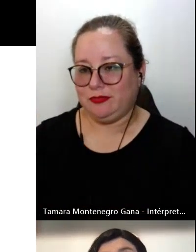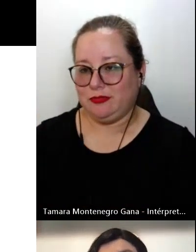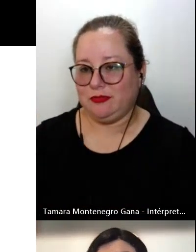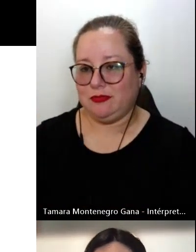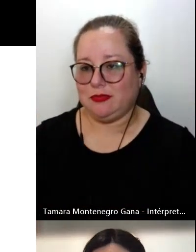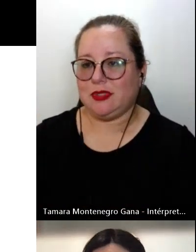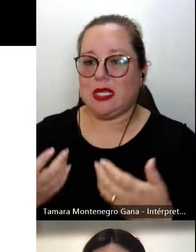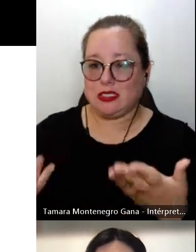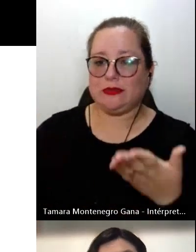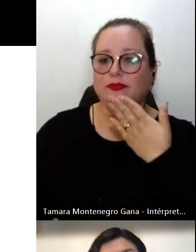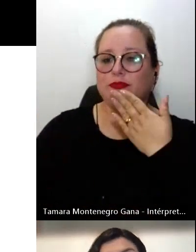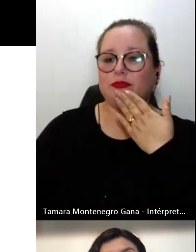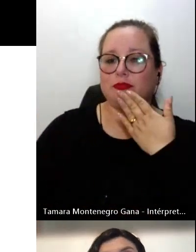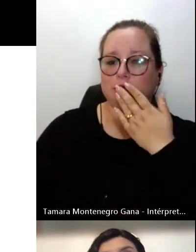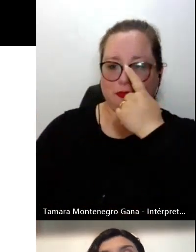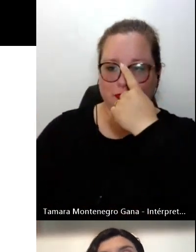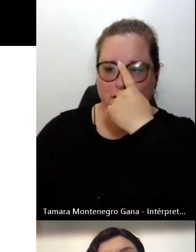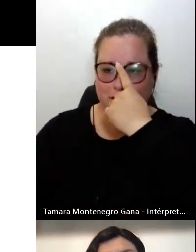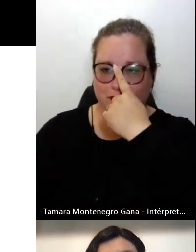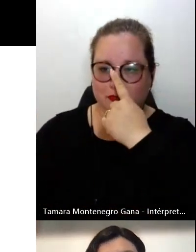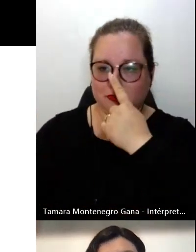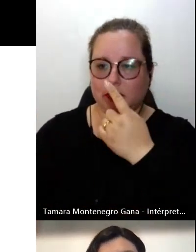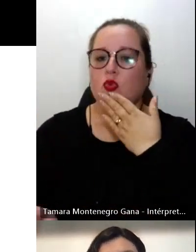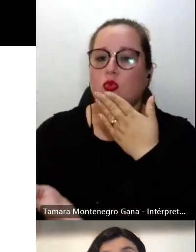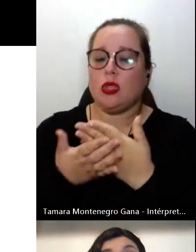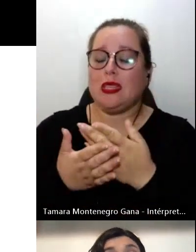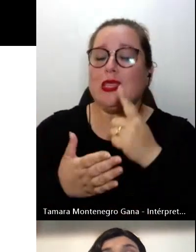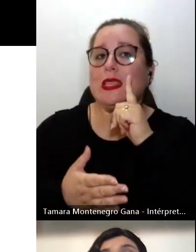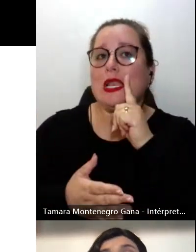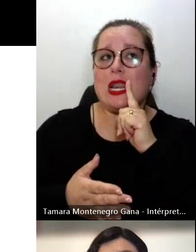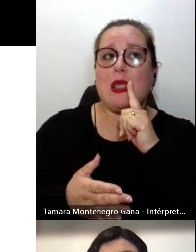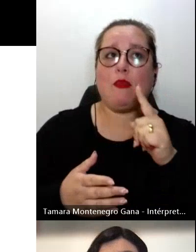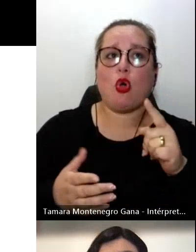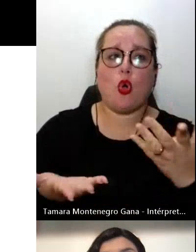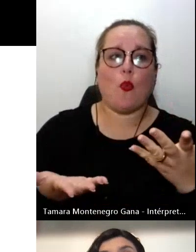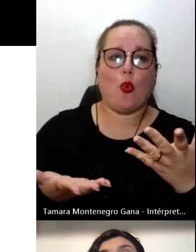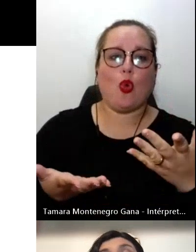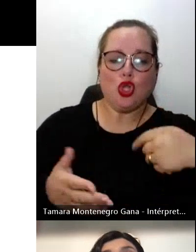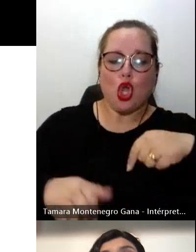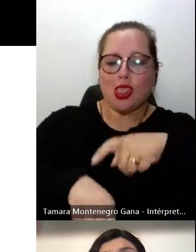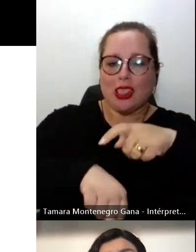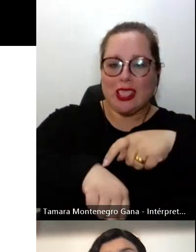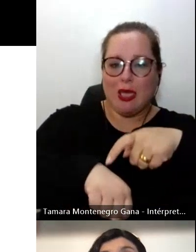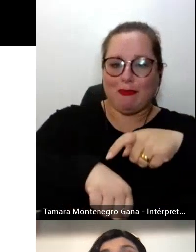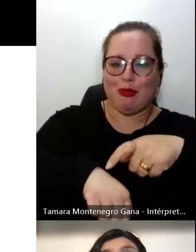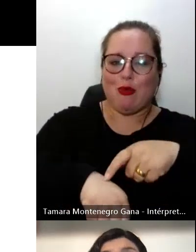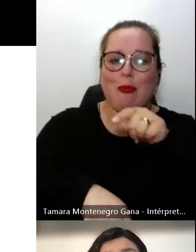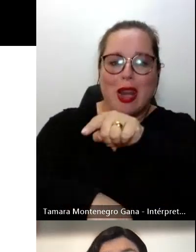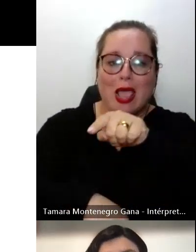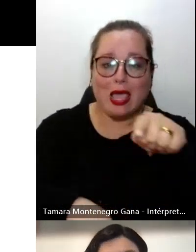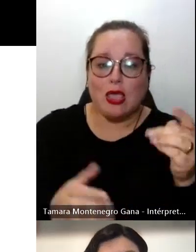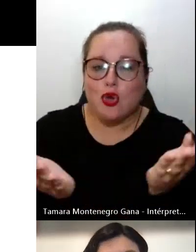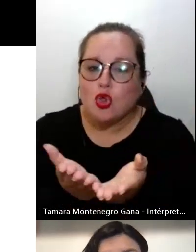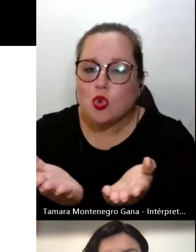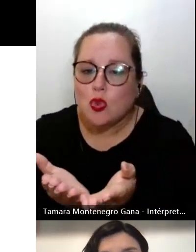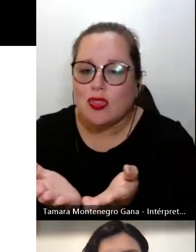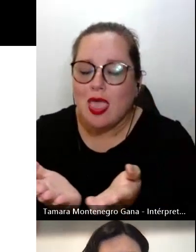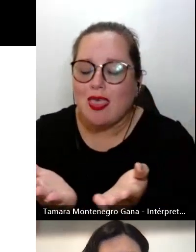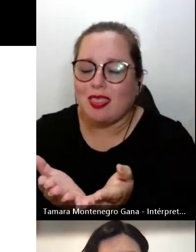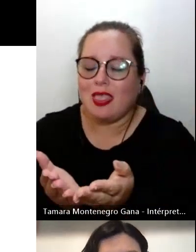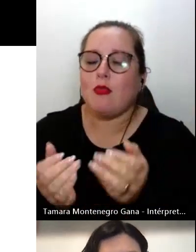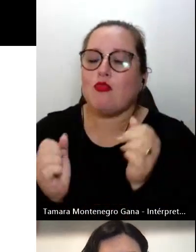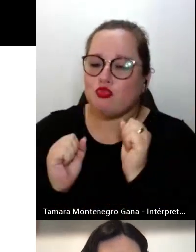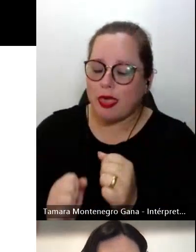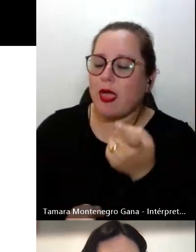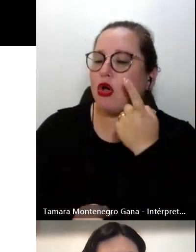Así también el dejar espacios necesarios para que estos estudiantes puedan dar a conocer también sus